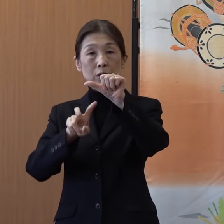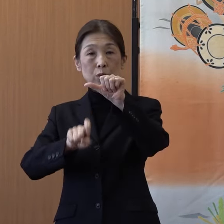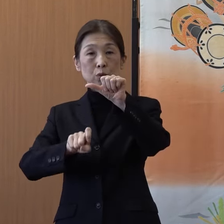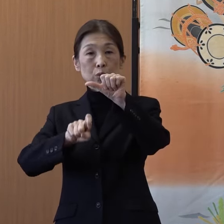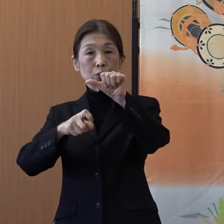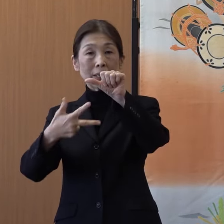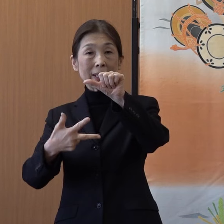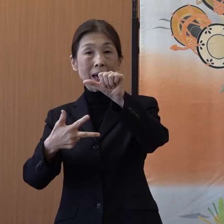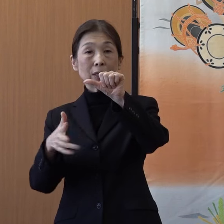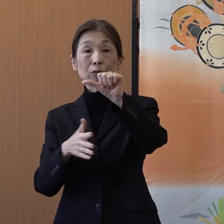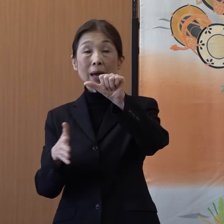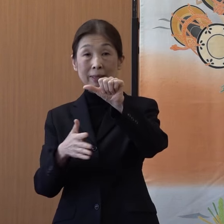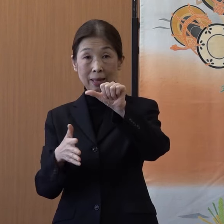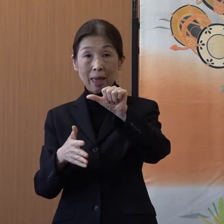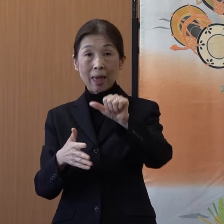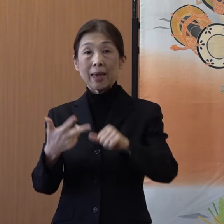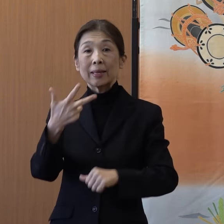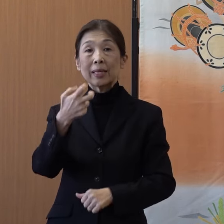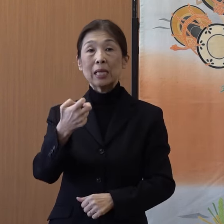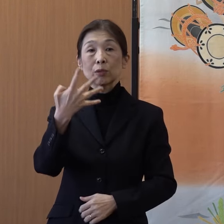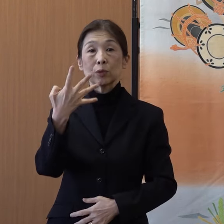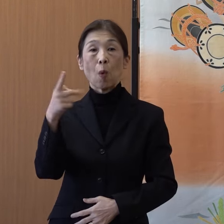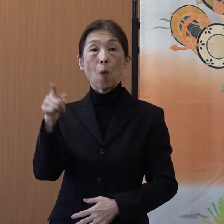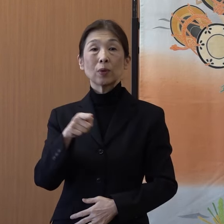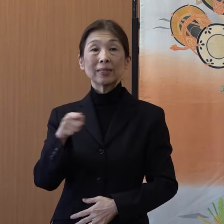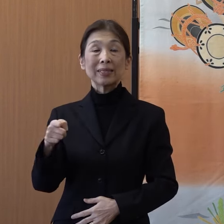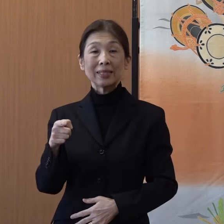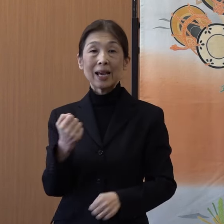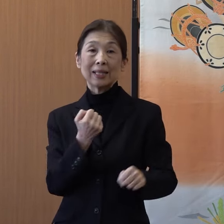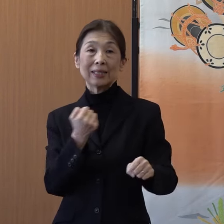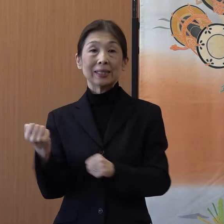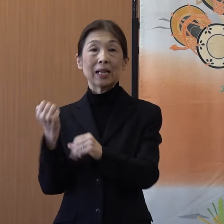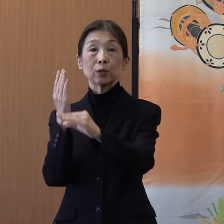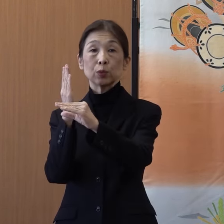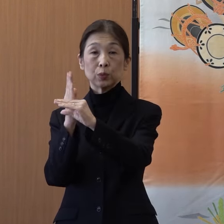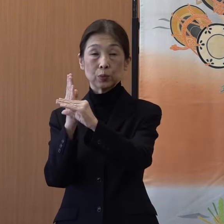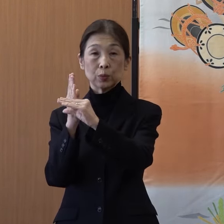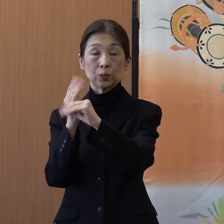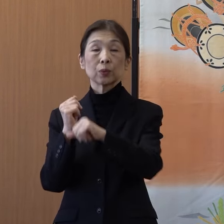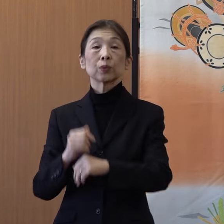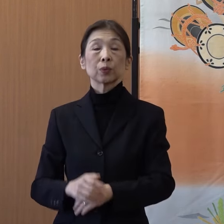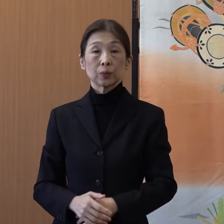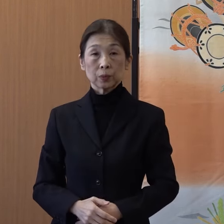で、74名の方が、避難をされております。さらに、